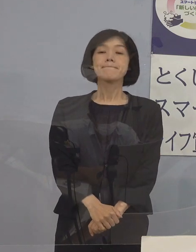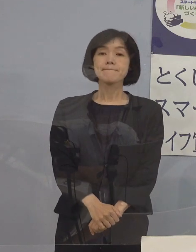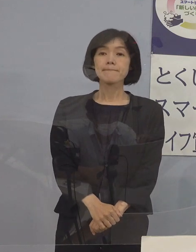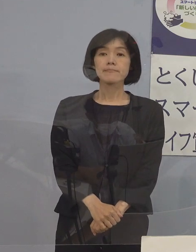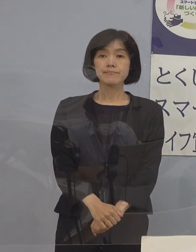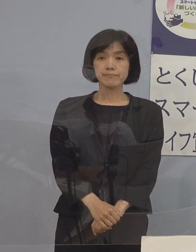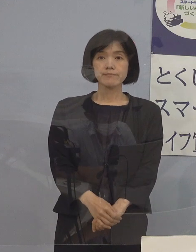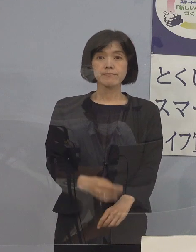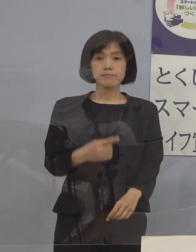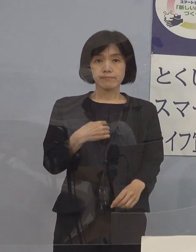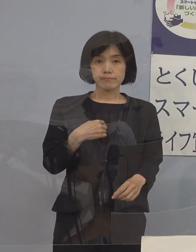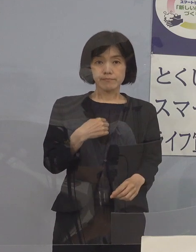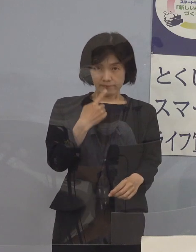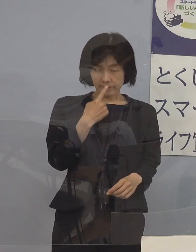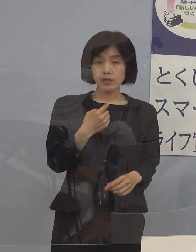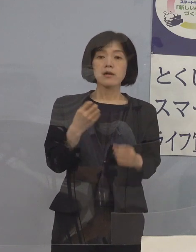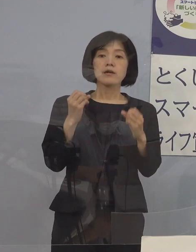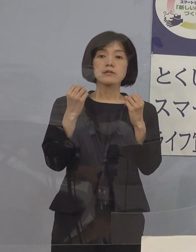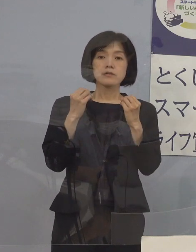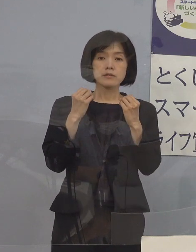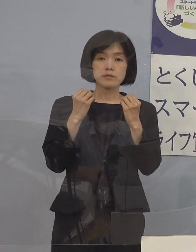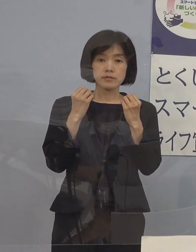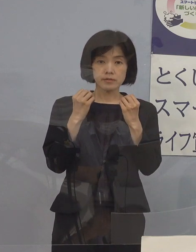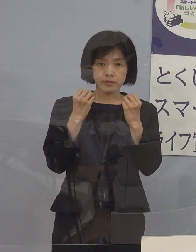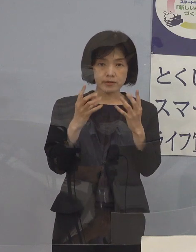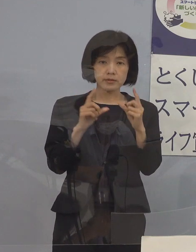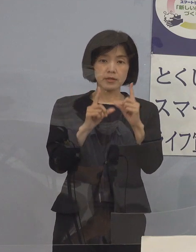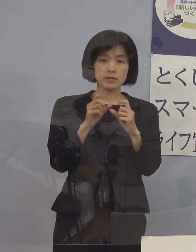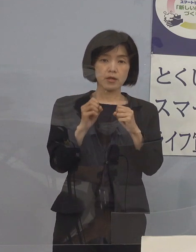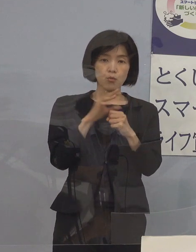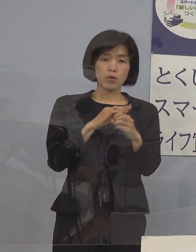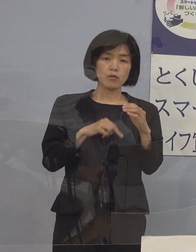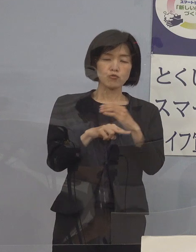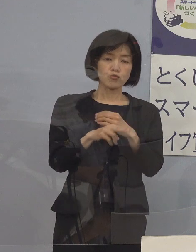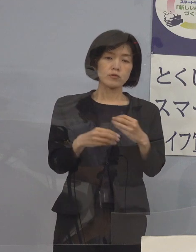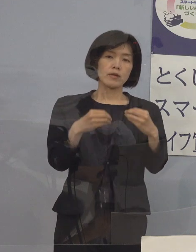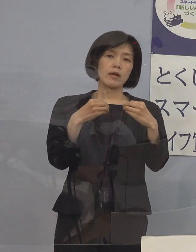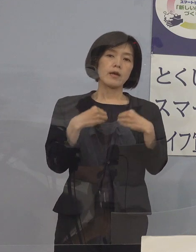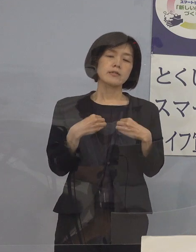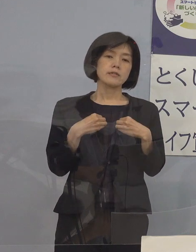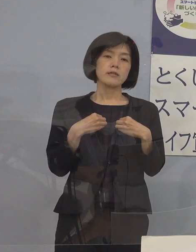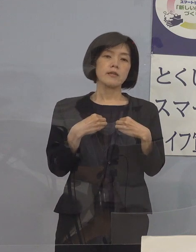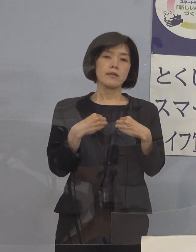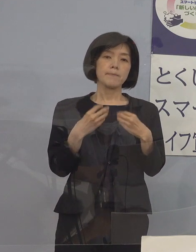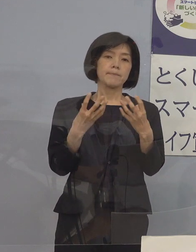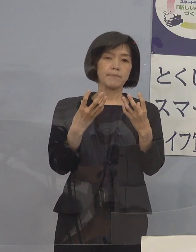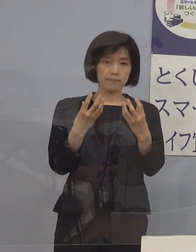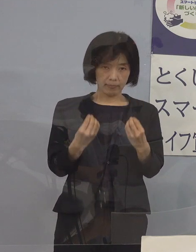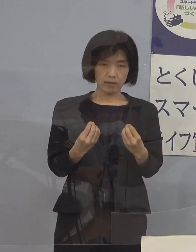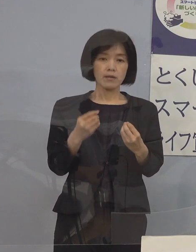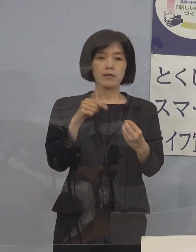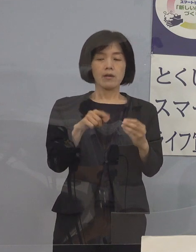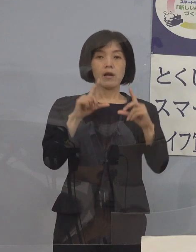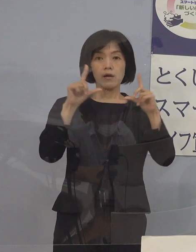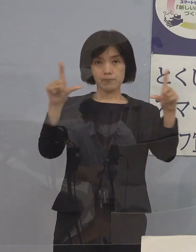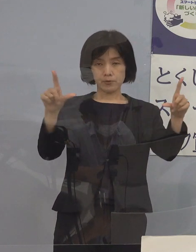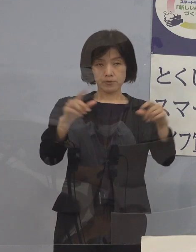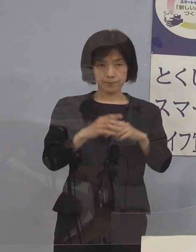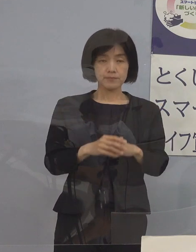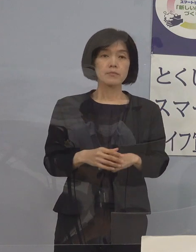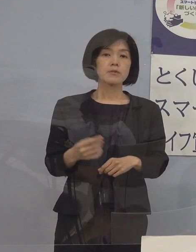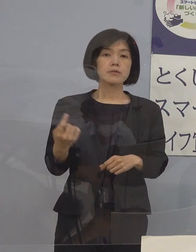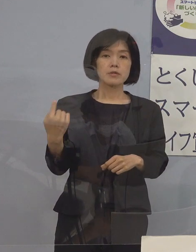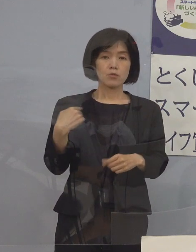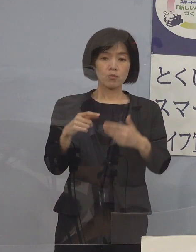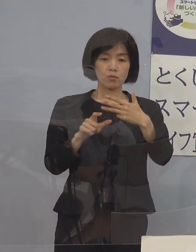それでは私の方から新型コロナウイルス感染症の発生について発表をさせていただきます。昨